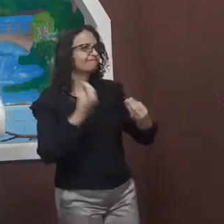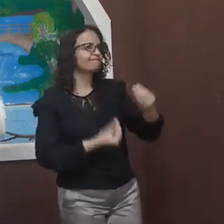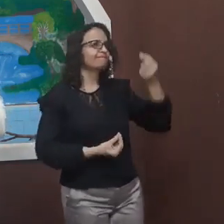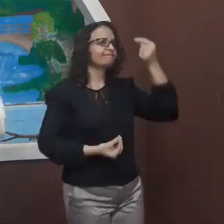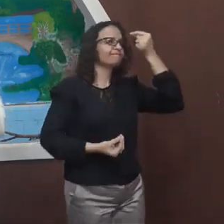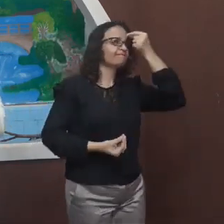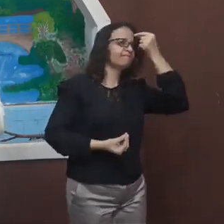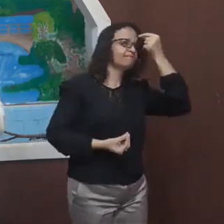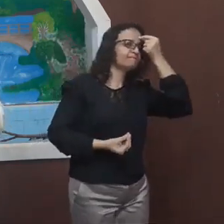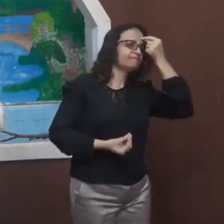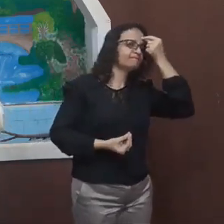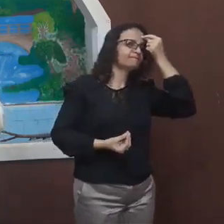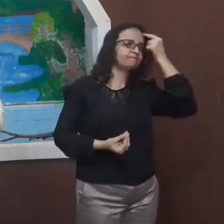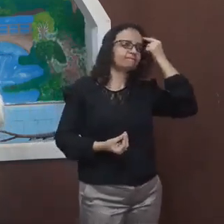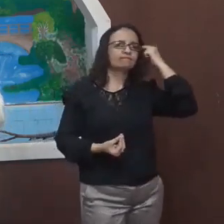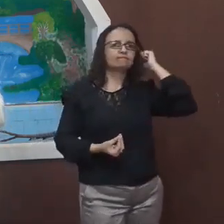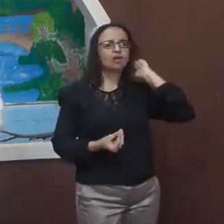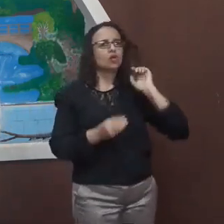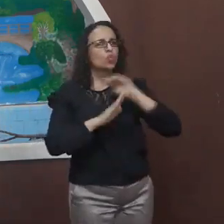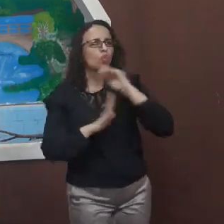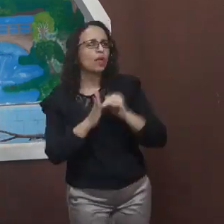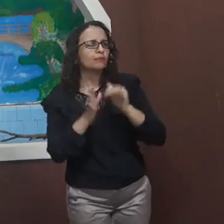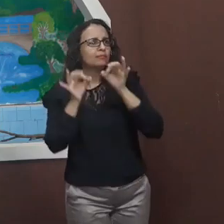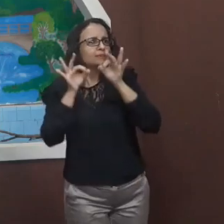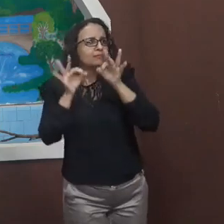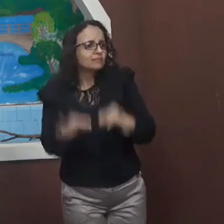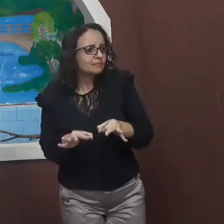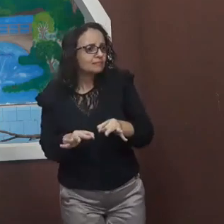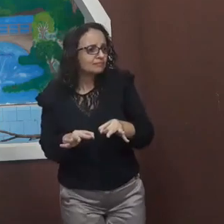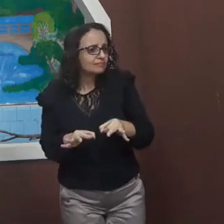assim, que tudo é certo,